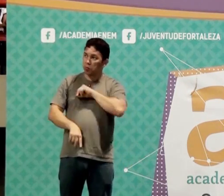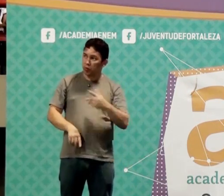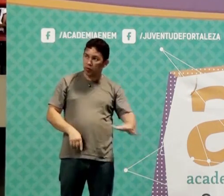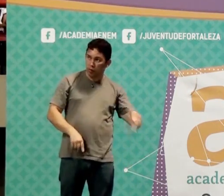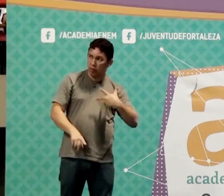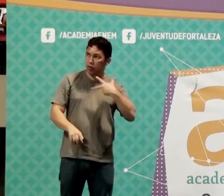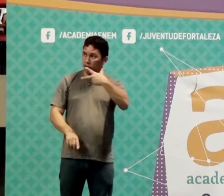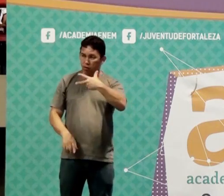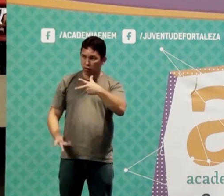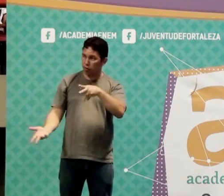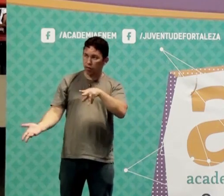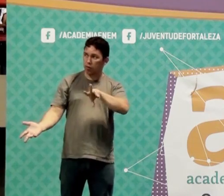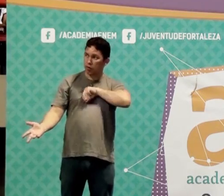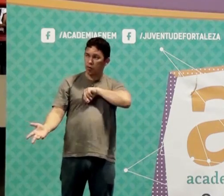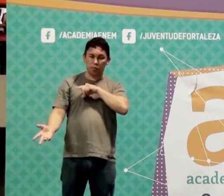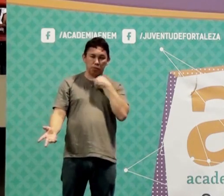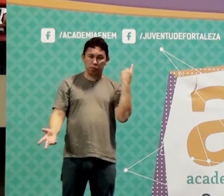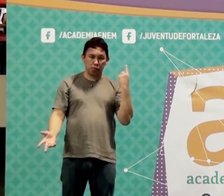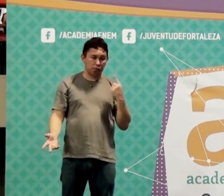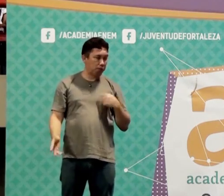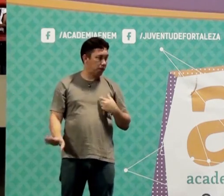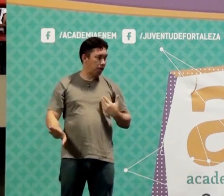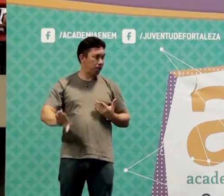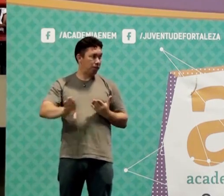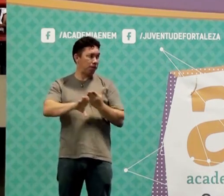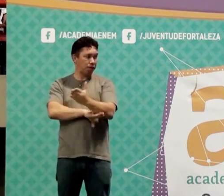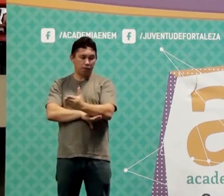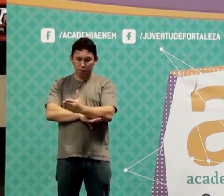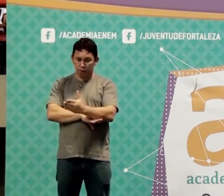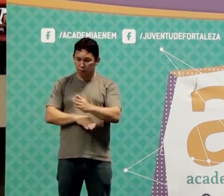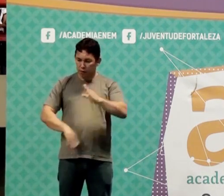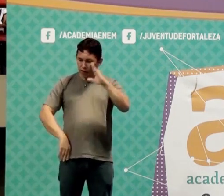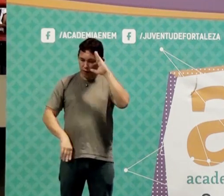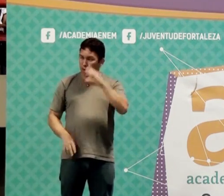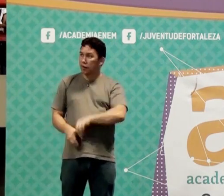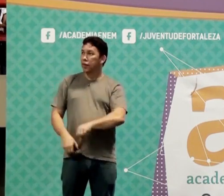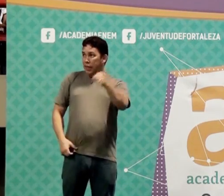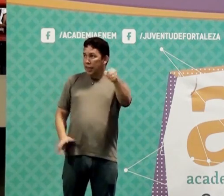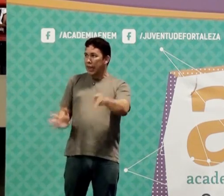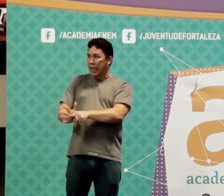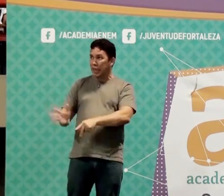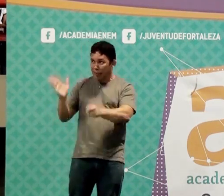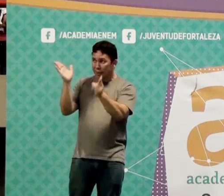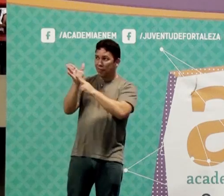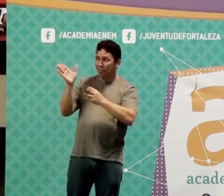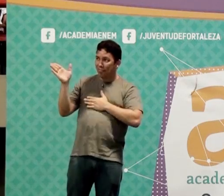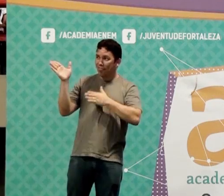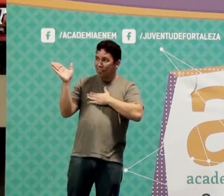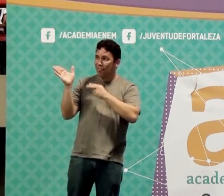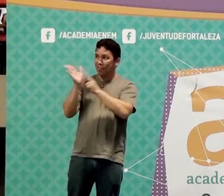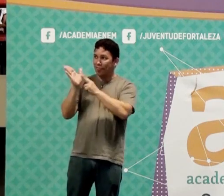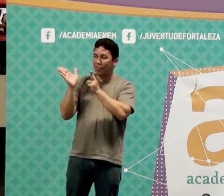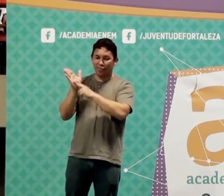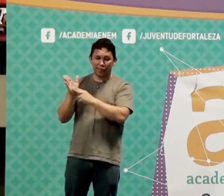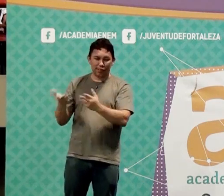Professor, em algum momento nas civilizações teve participação das crianças? O tempo todo. Menino estava fazendo o